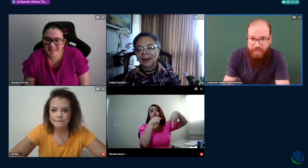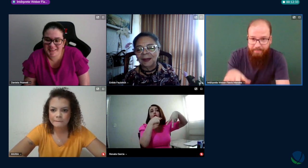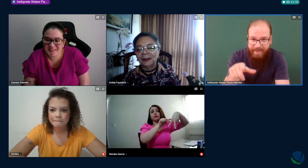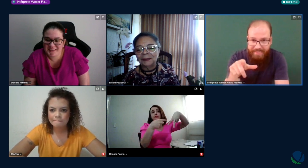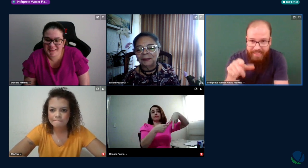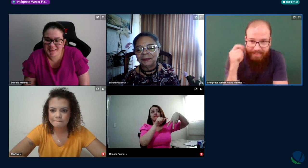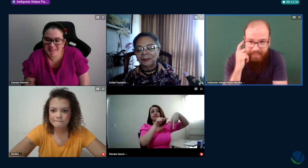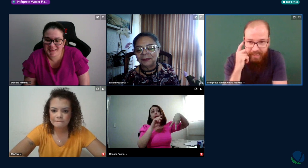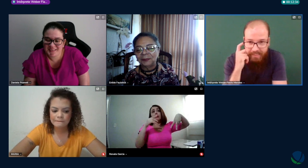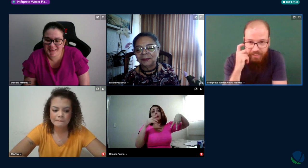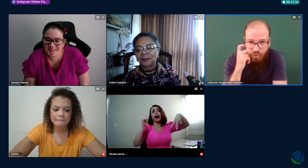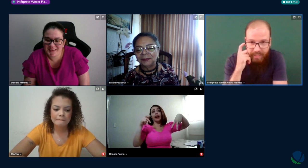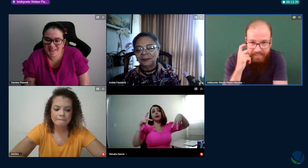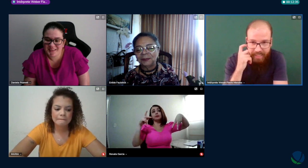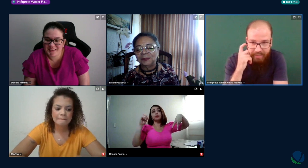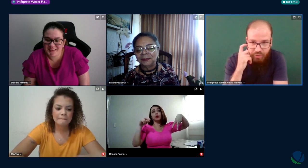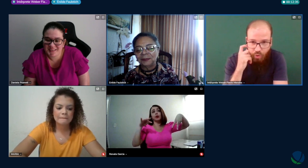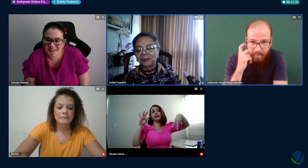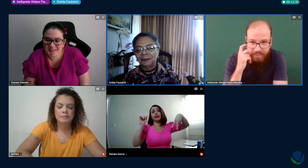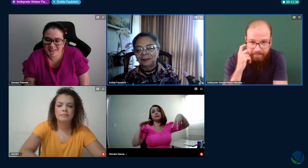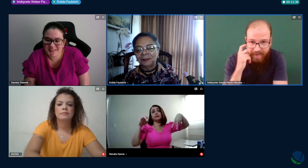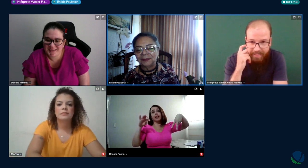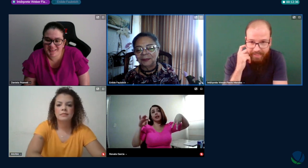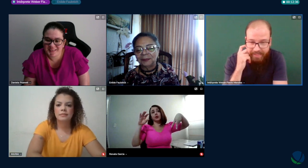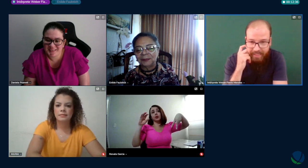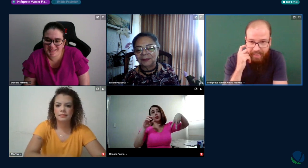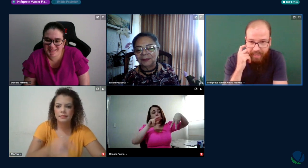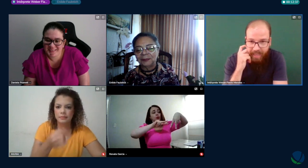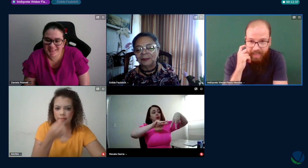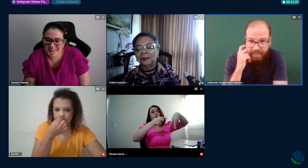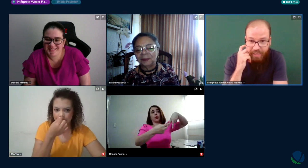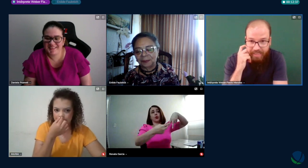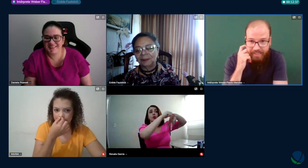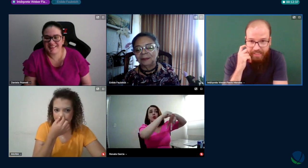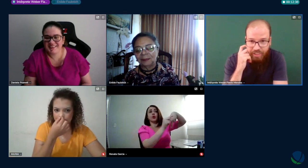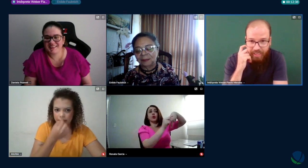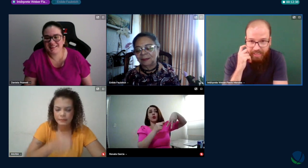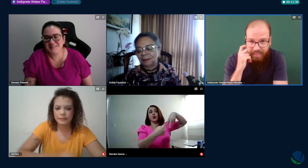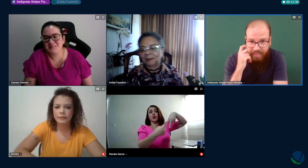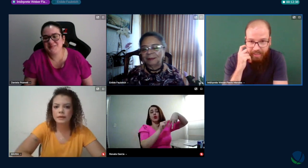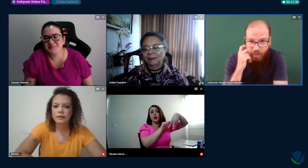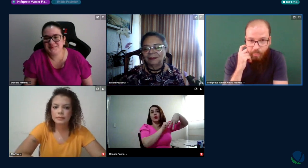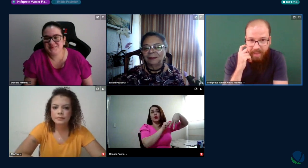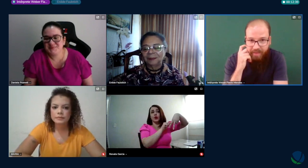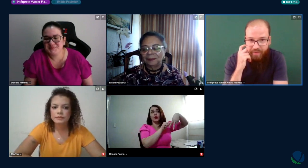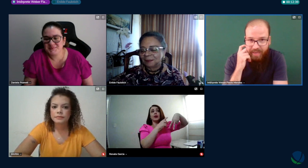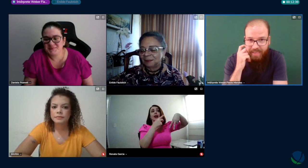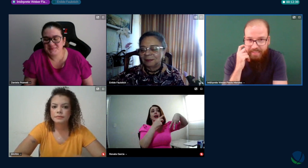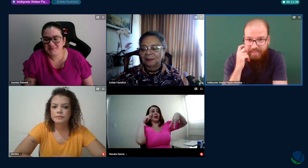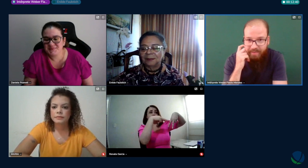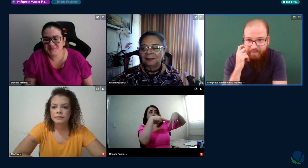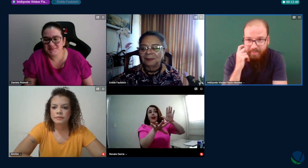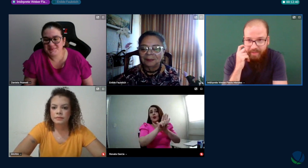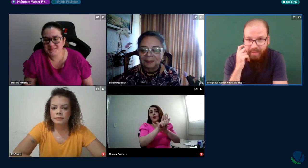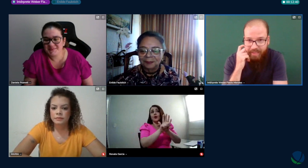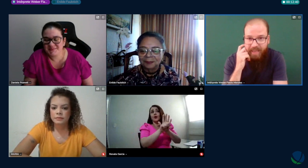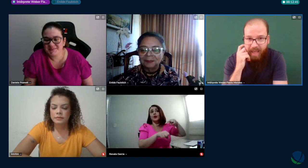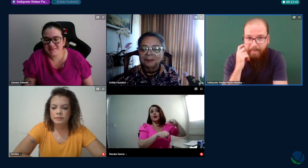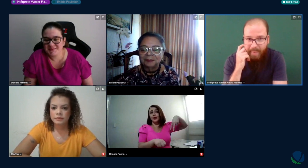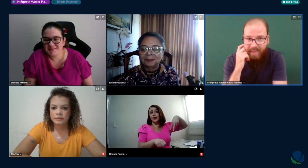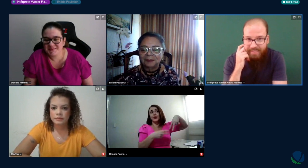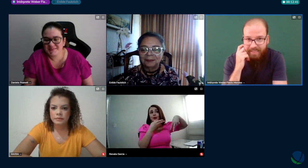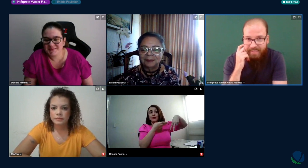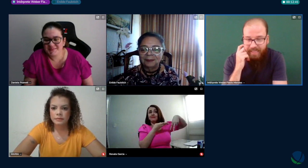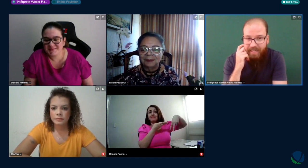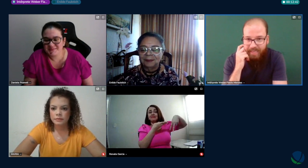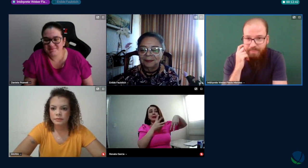que a gente representa esses dois dedos como as pernas, já existe ali uma referência que é